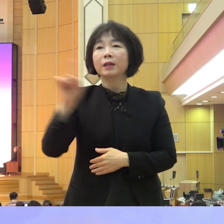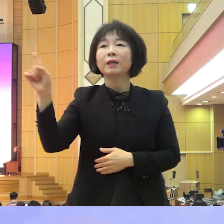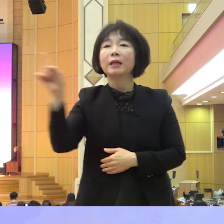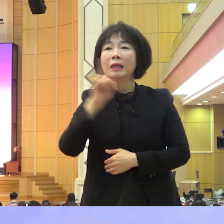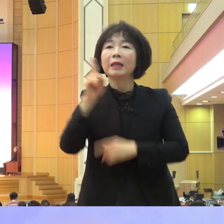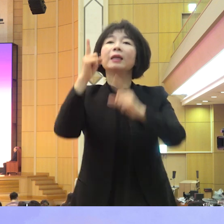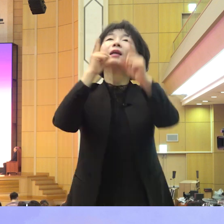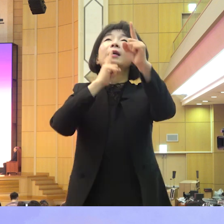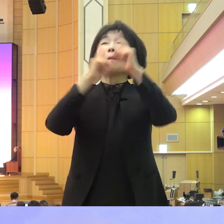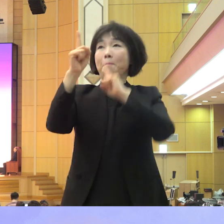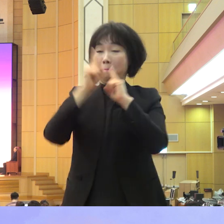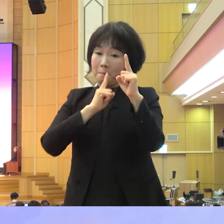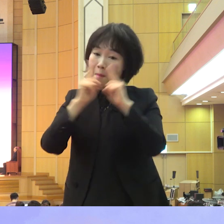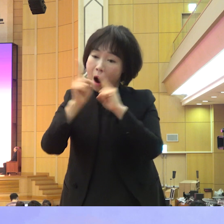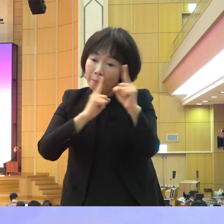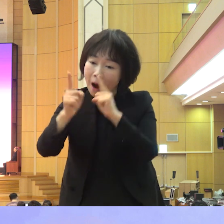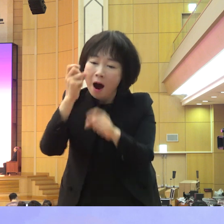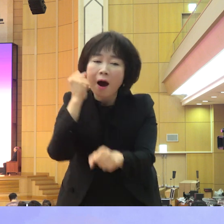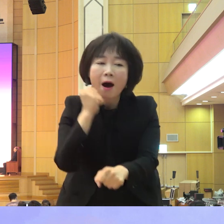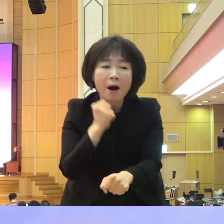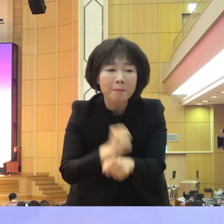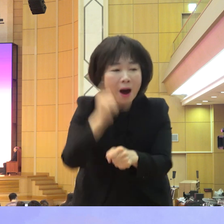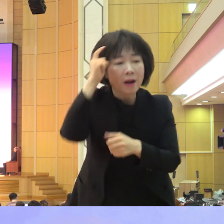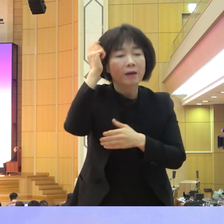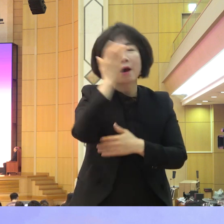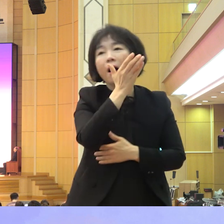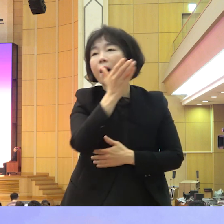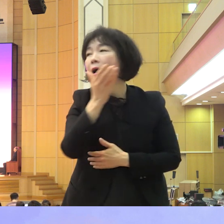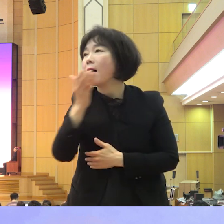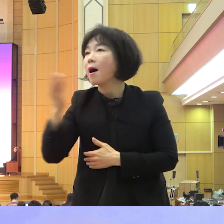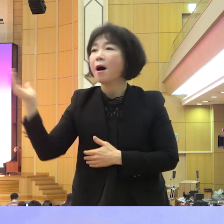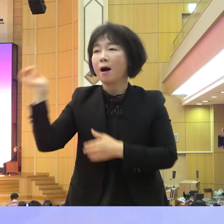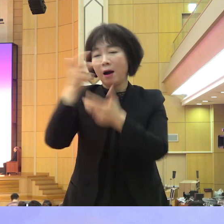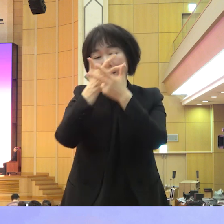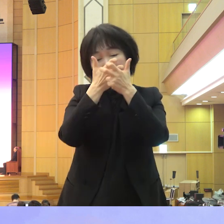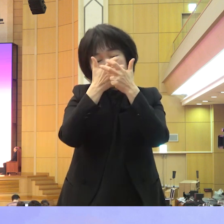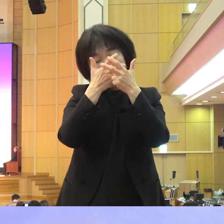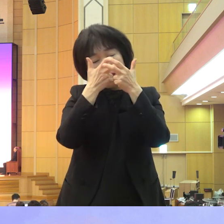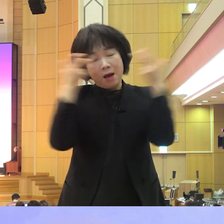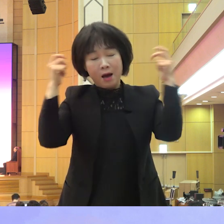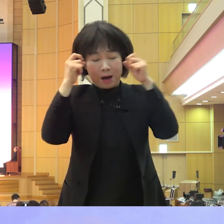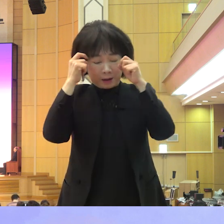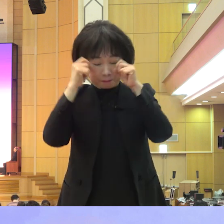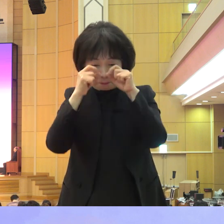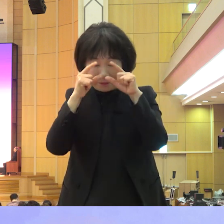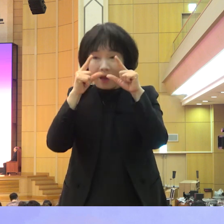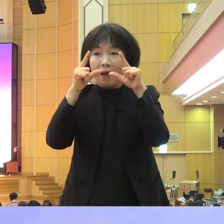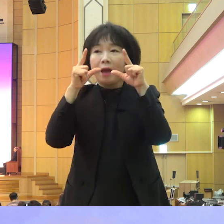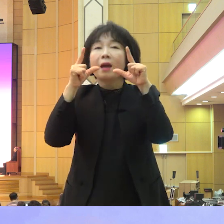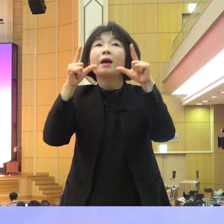어찌 이루 말하랴.